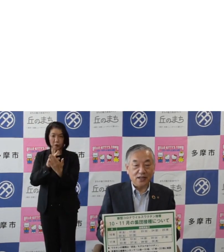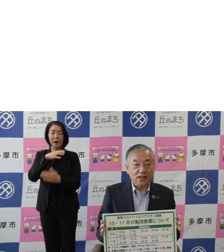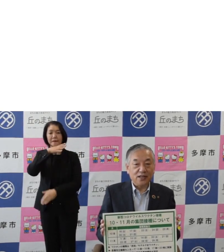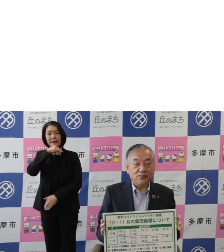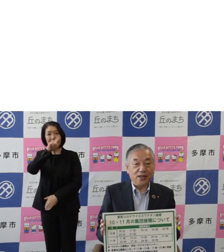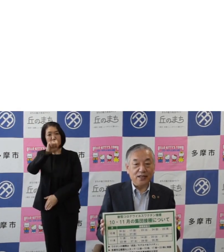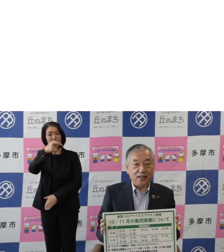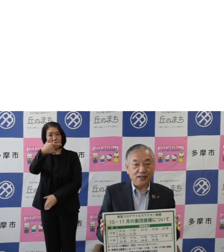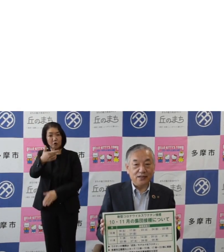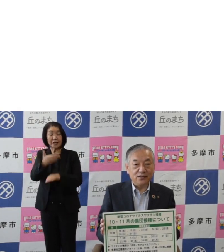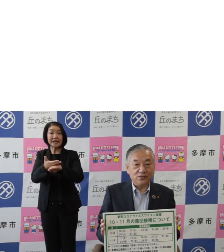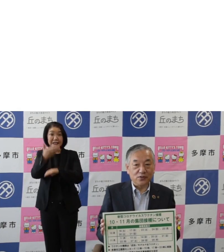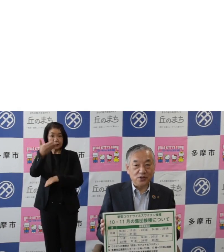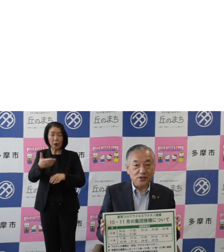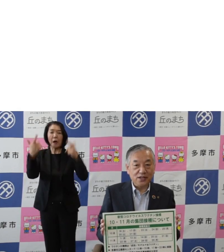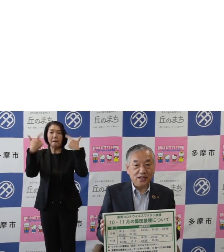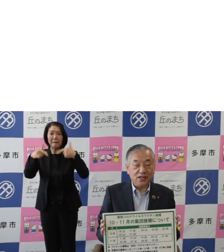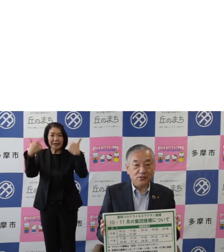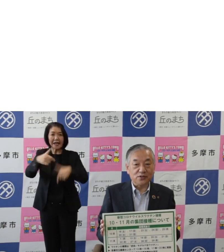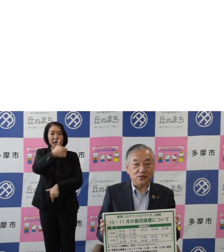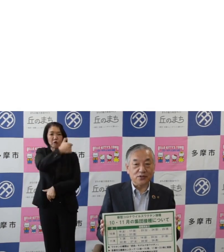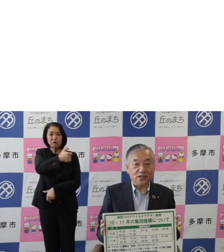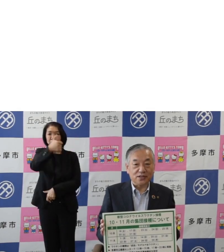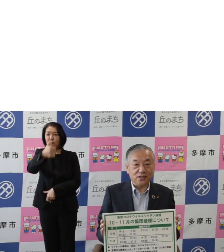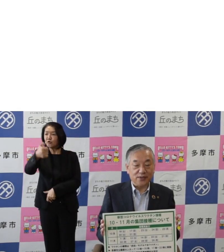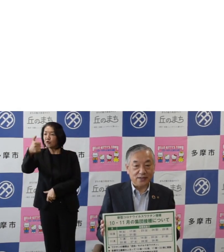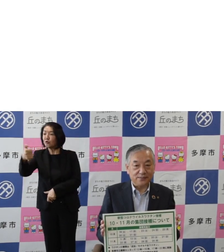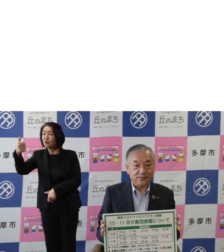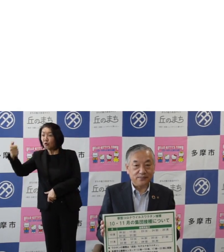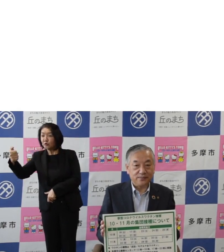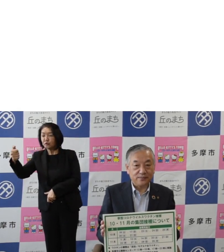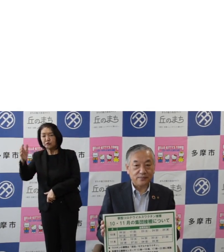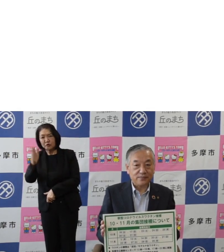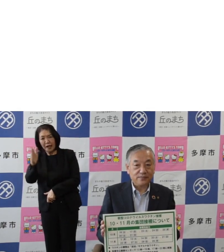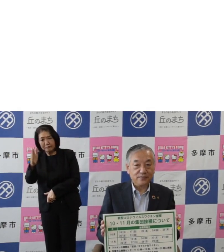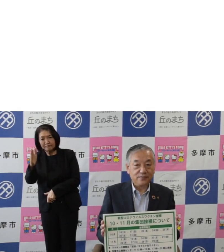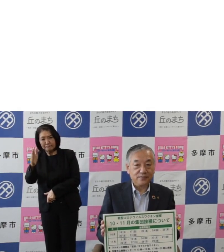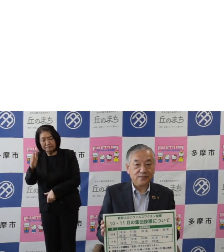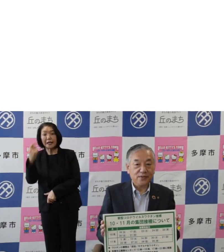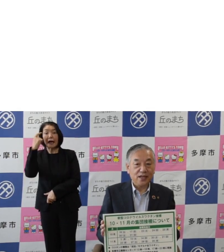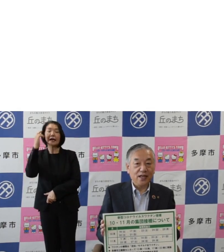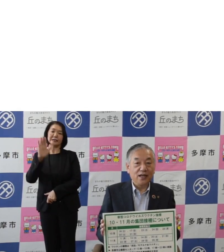し、毎回50人程度を想定しています。